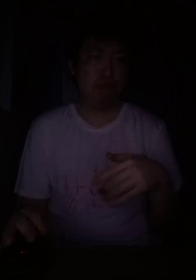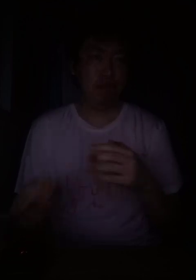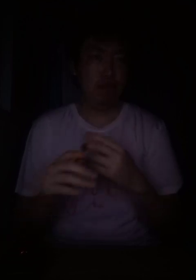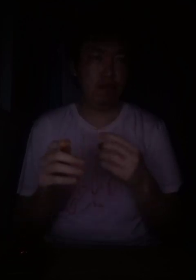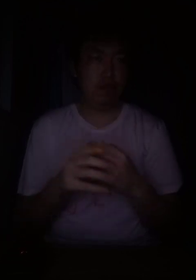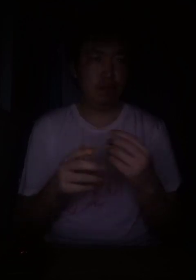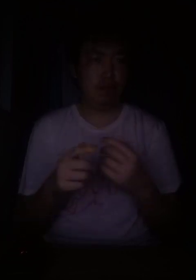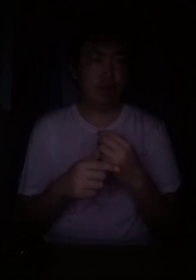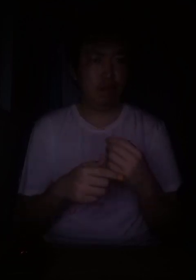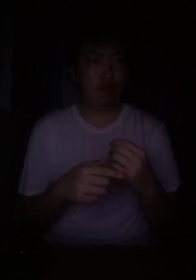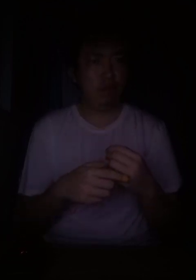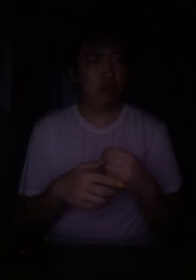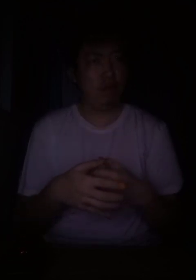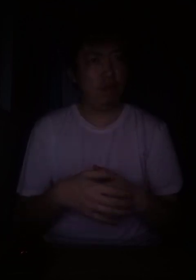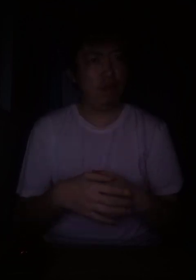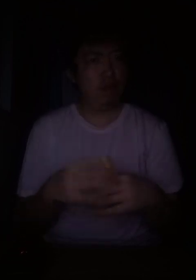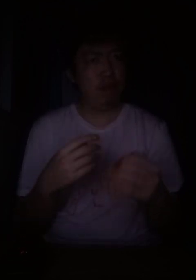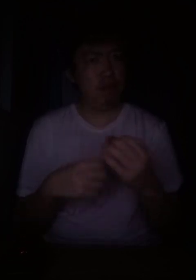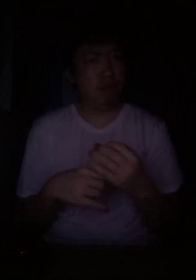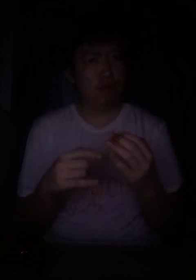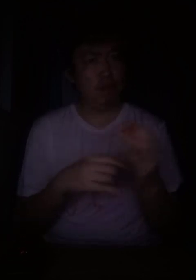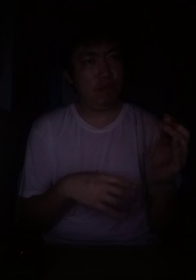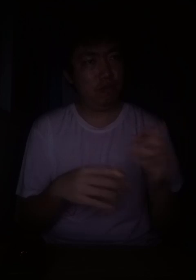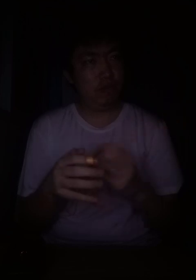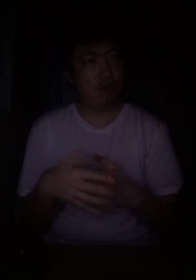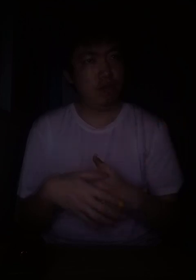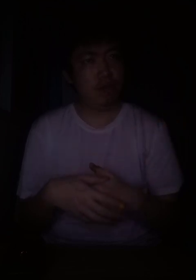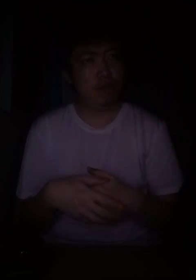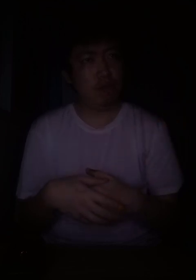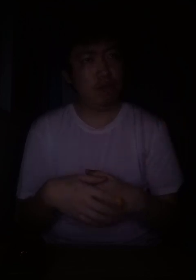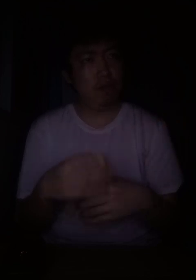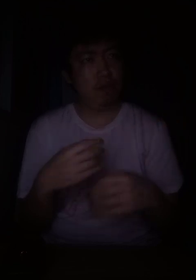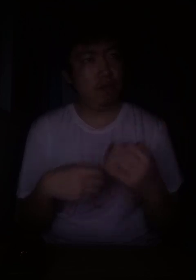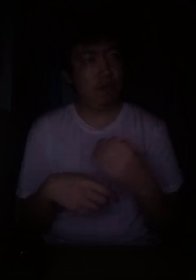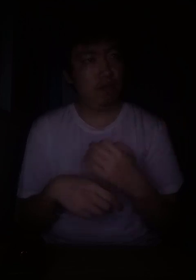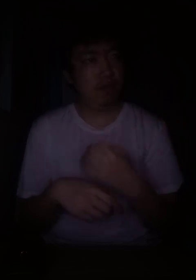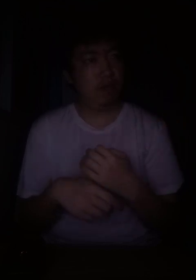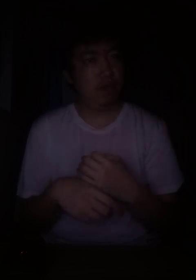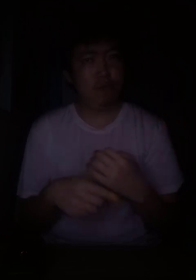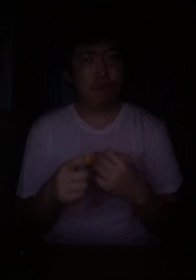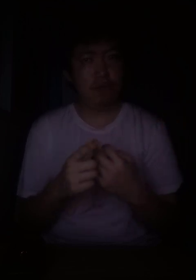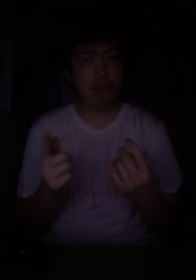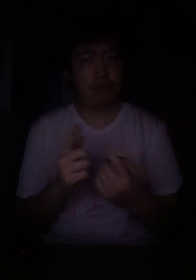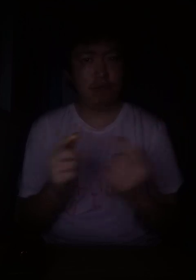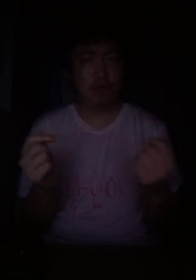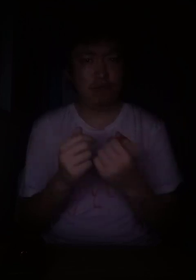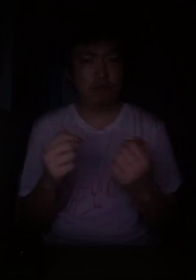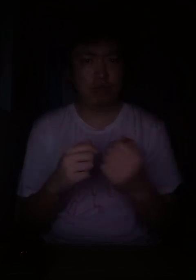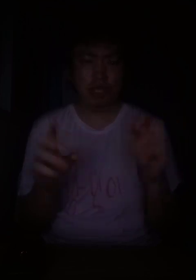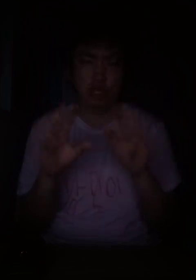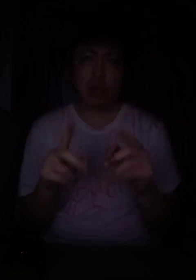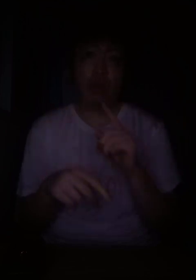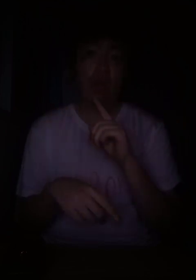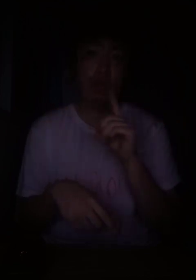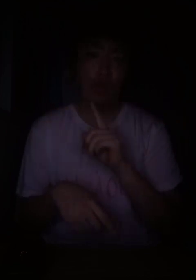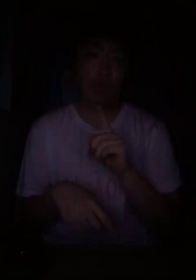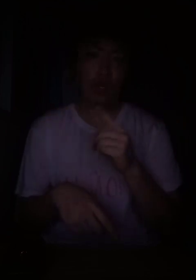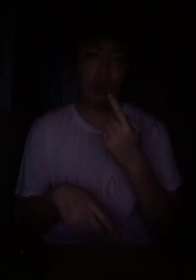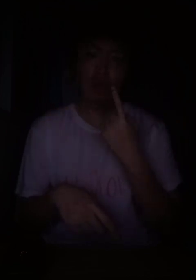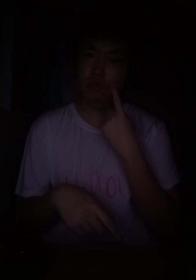또 직접 조사하고 또 따라가서 제보도 하고 하셨는데 이 과정에서 이런 투견 같은 동물학대를 좀 막아보기 위해서 어떤 노력들이 더 필요하다고